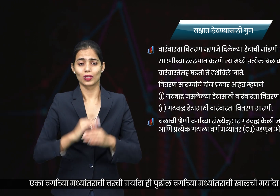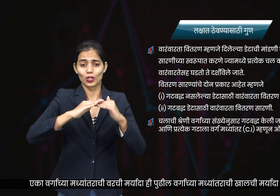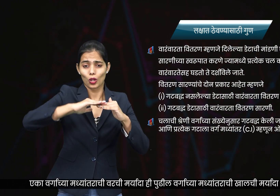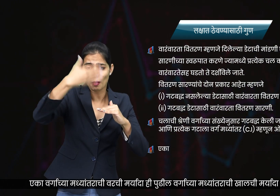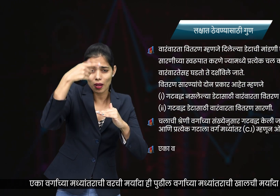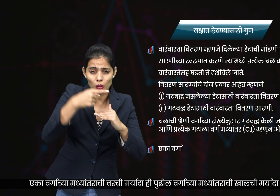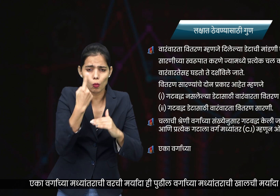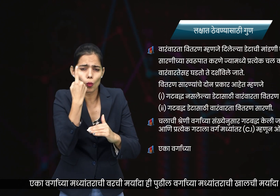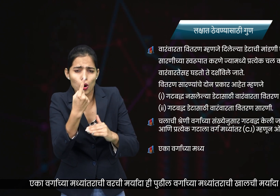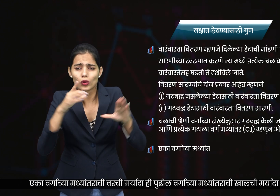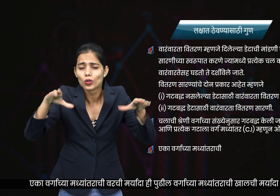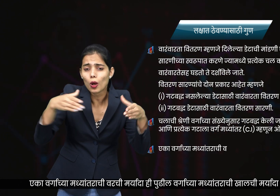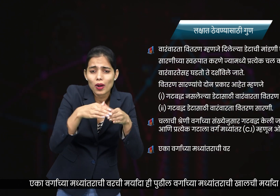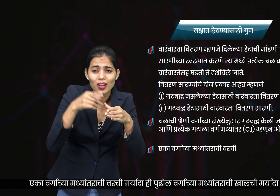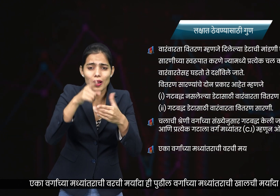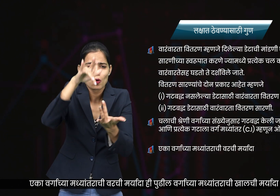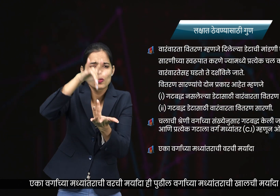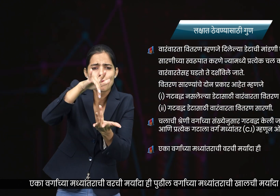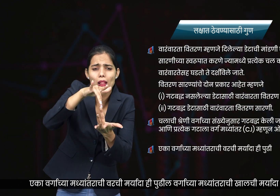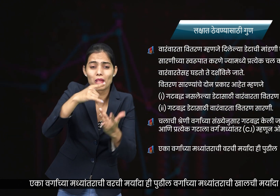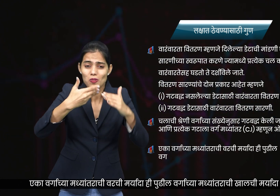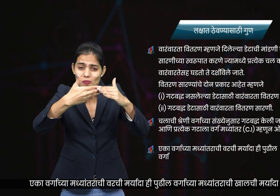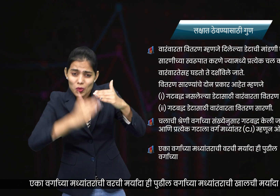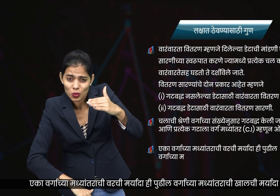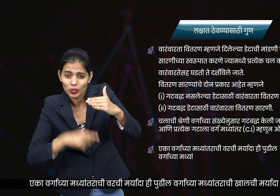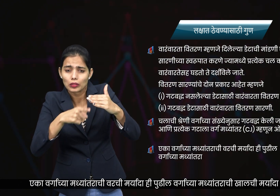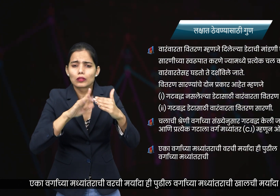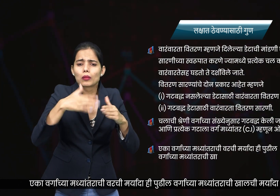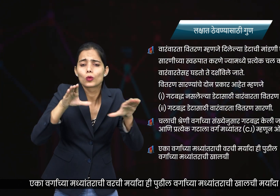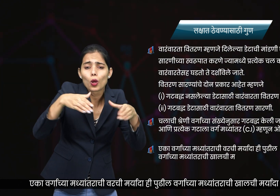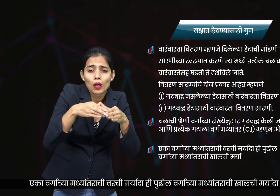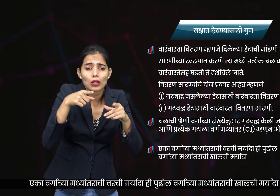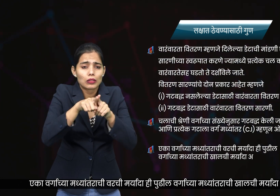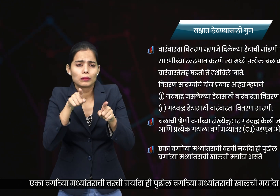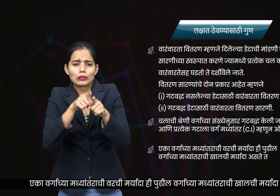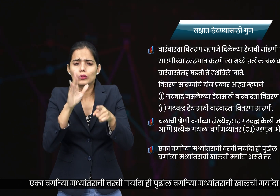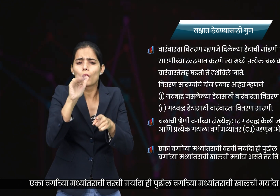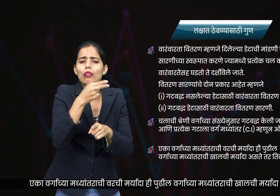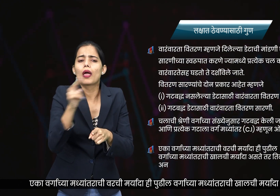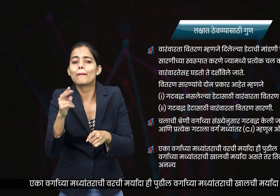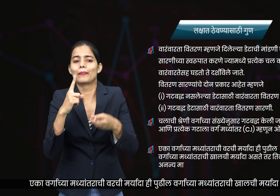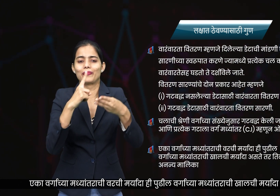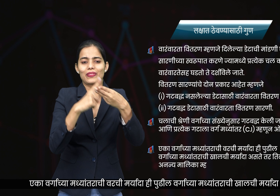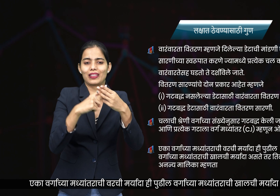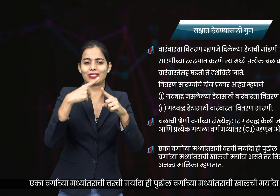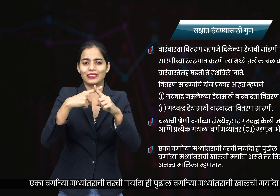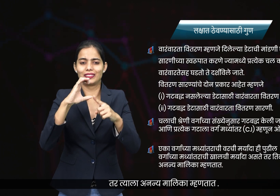एका वर्गाच्या मध्यांतराची वरची मर्यादा ही पुढील वर्गाच्या मध्यांतराची खालची मर्यादा असते तर